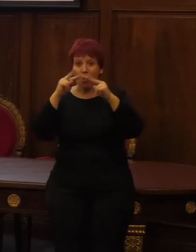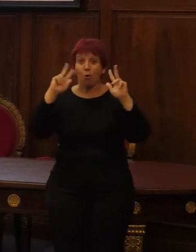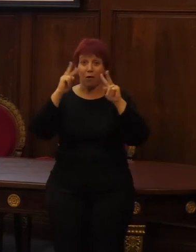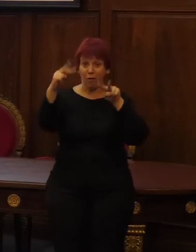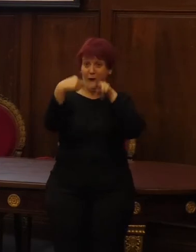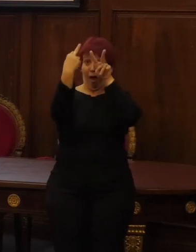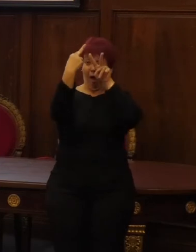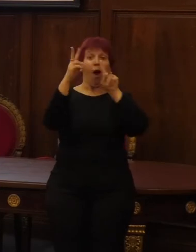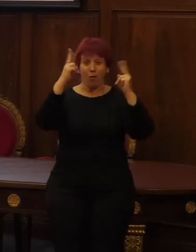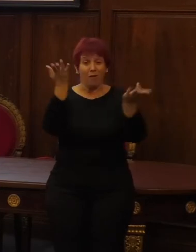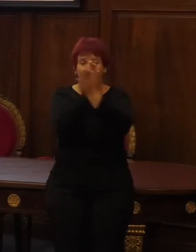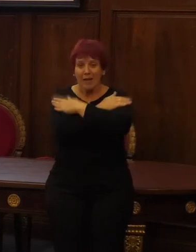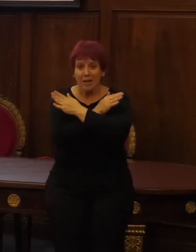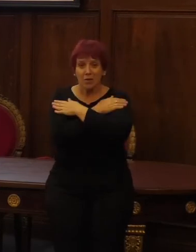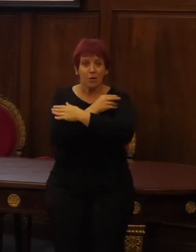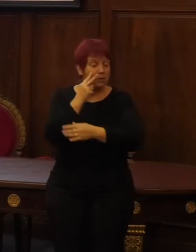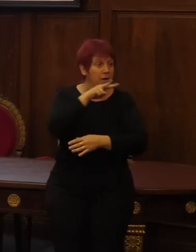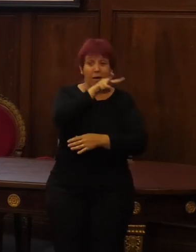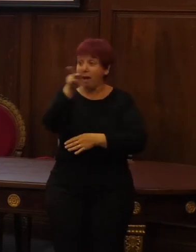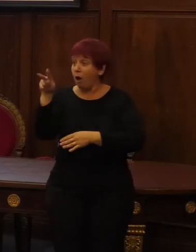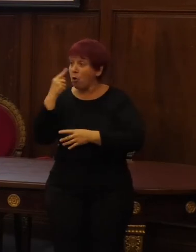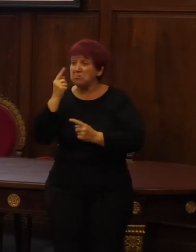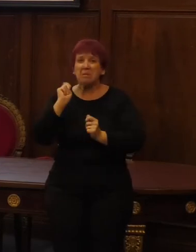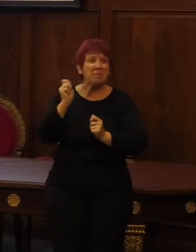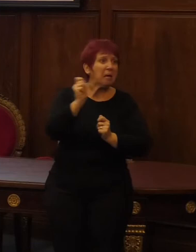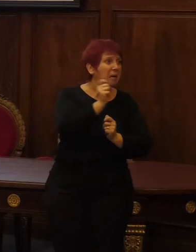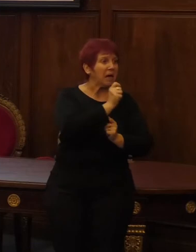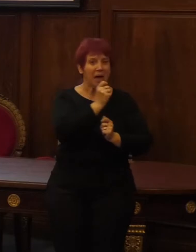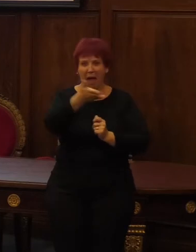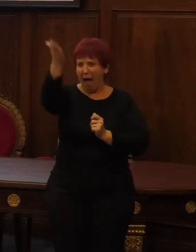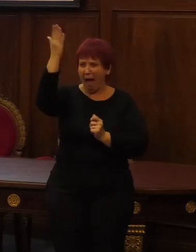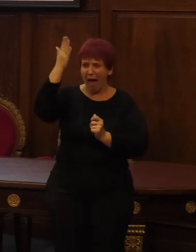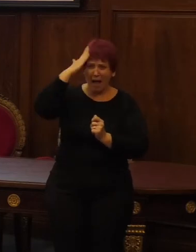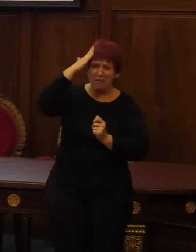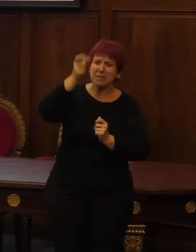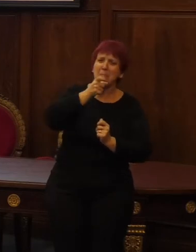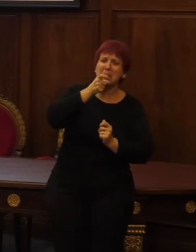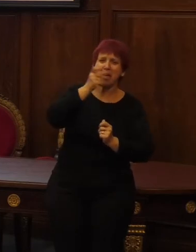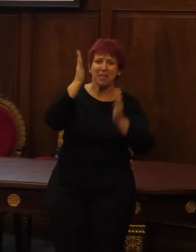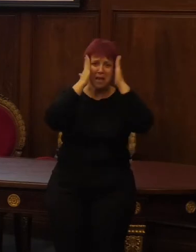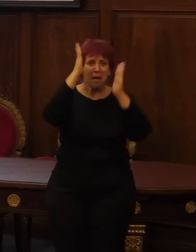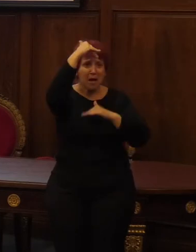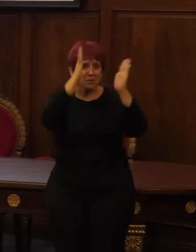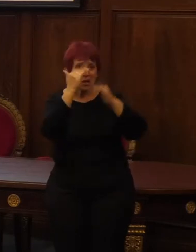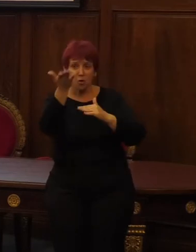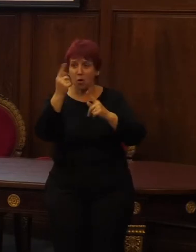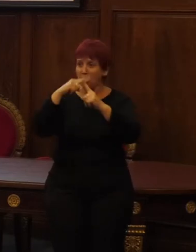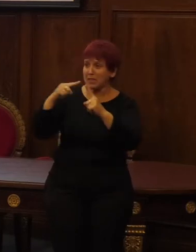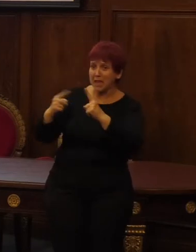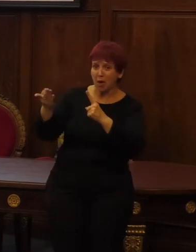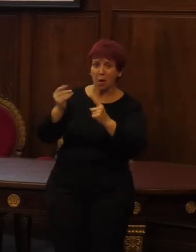abrazar. Yo miraba a ver si reconocía a alguno. ¡Cabeza de piedra! ¡Gallego! ¡Tío Colina!